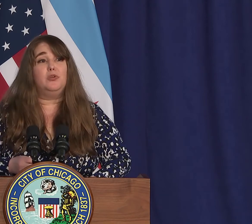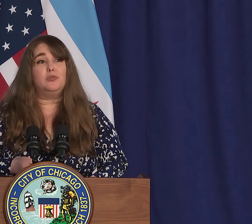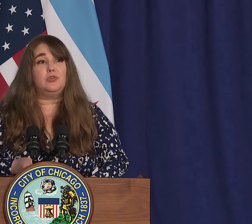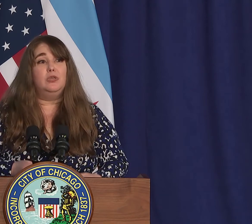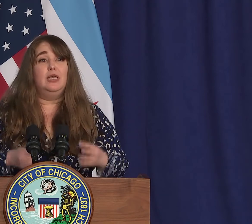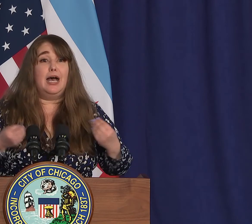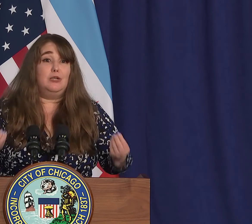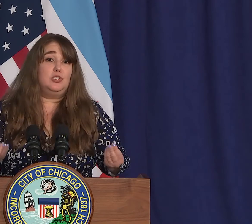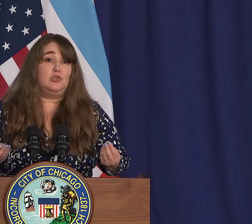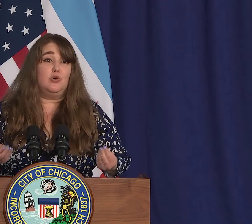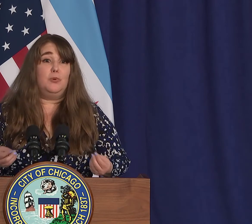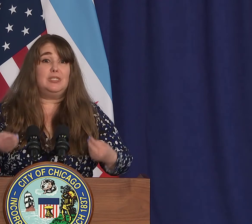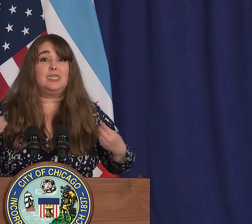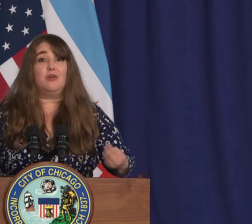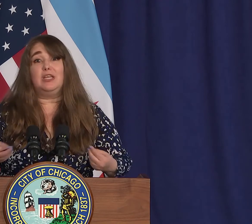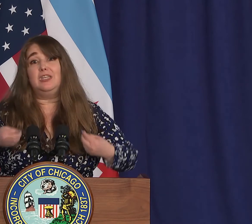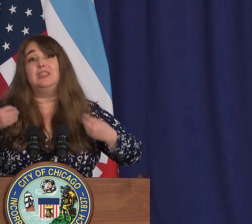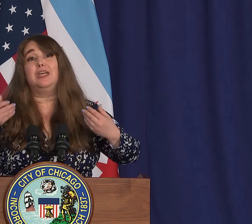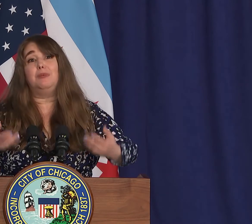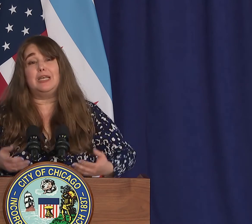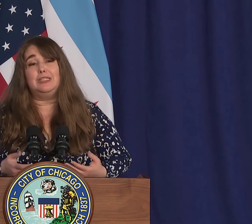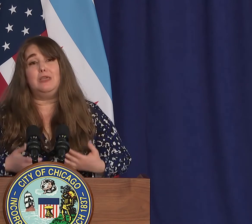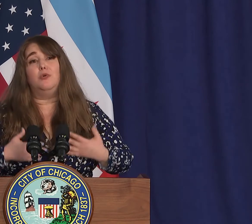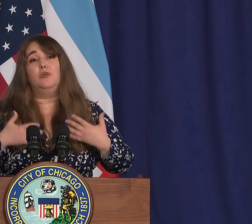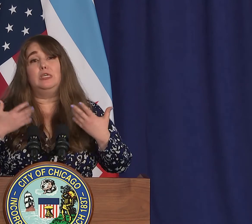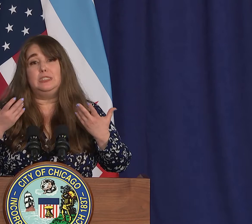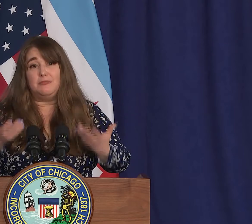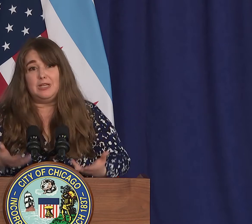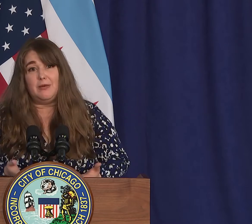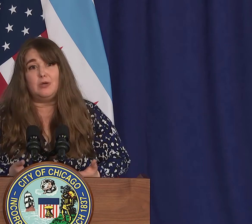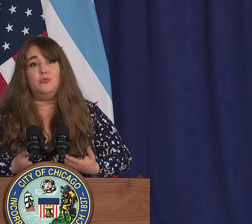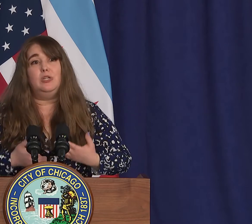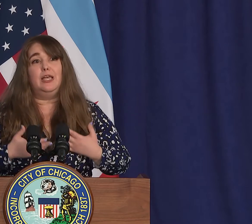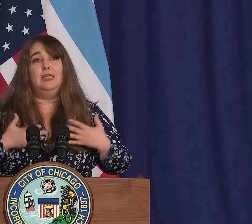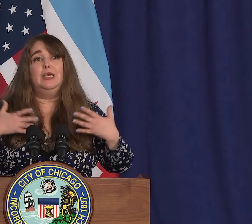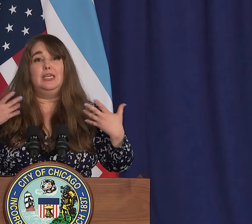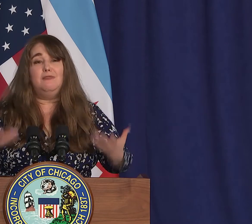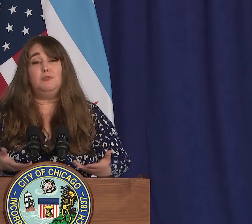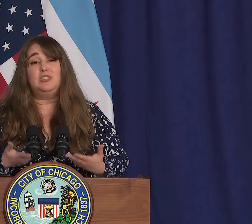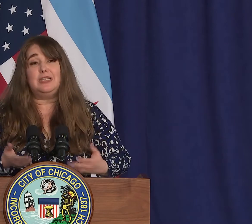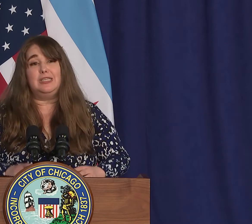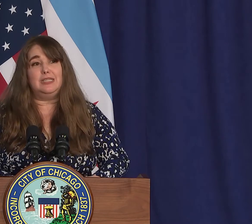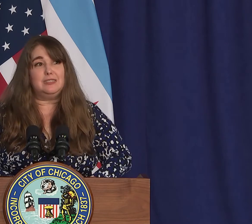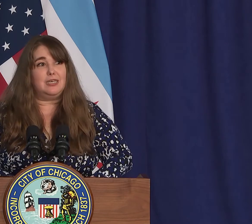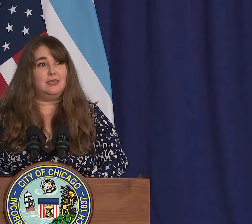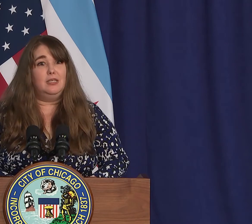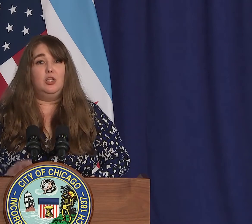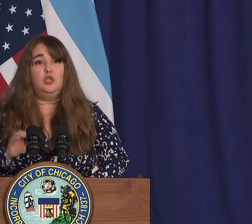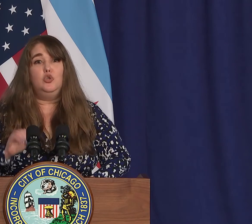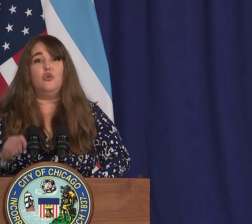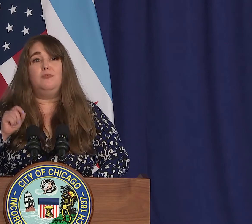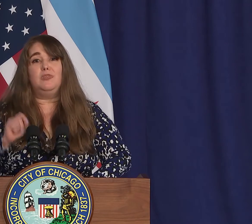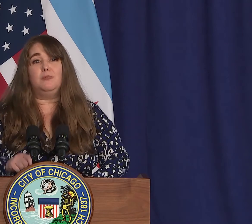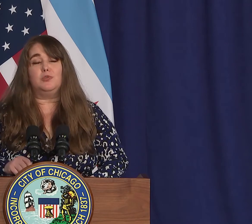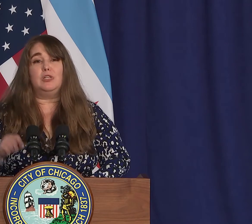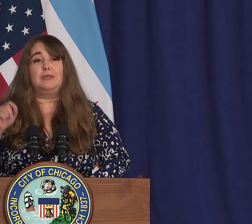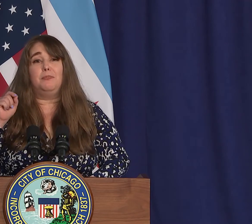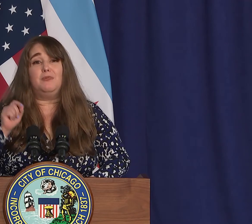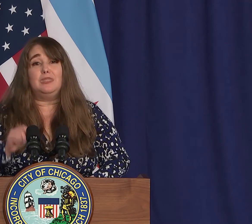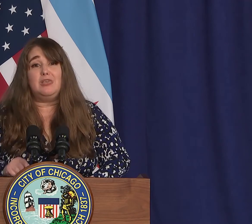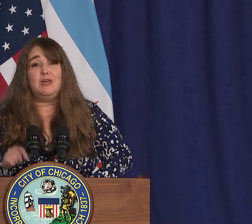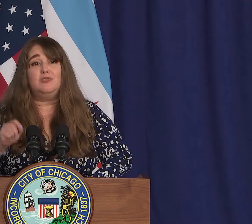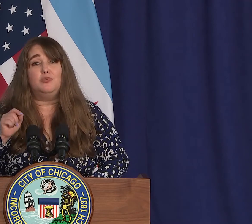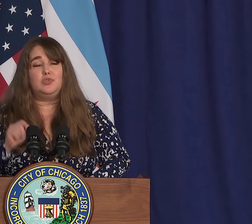muy poderoso a nuestros jóvenes que ahora quieren estar más activos, ya viene la vacuna, y vemos esas tendencias. No olvidemos,